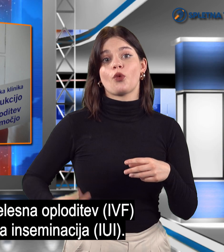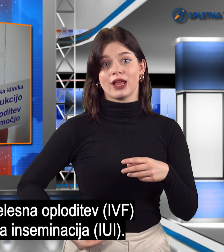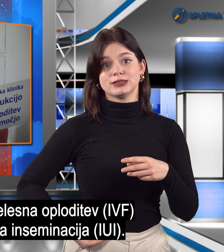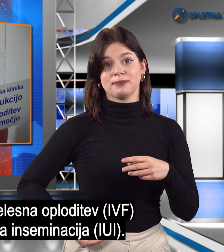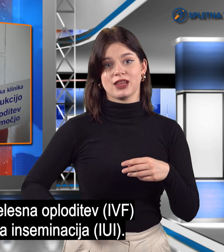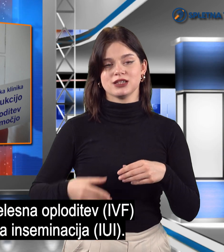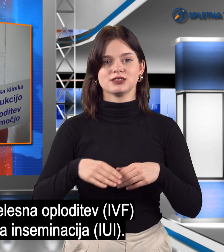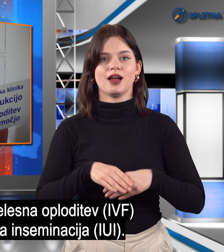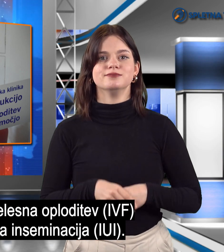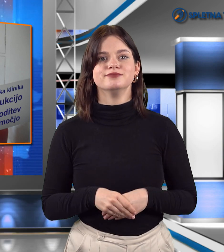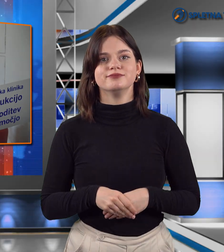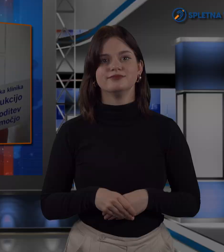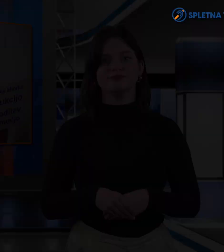prepovedano.